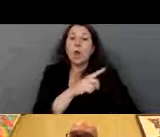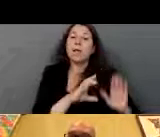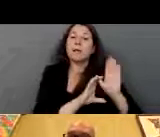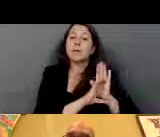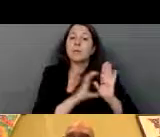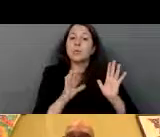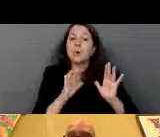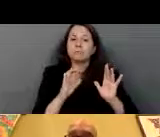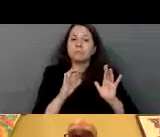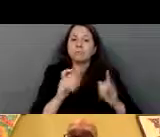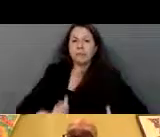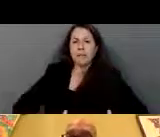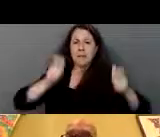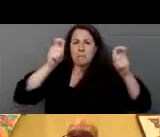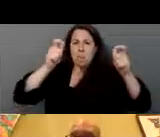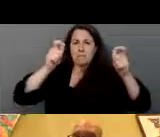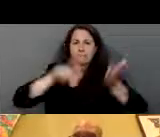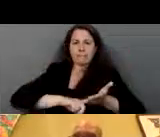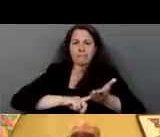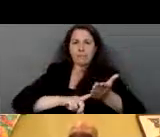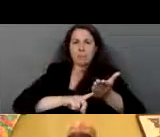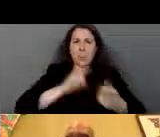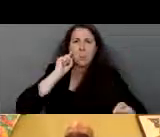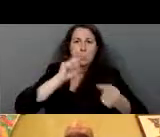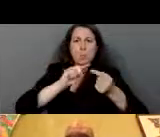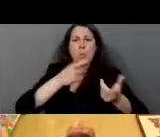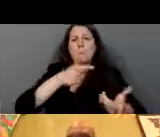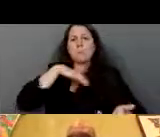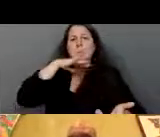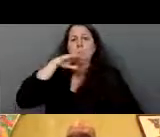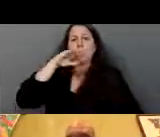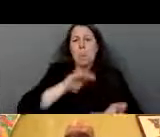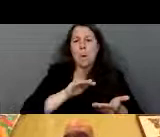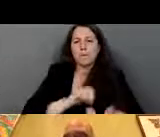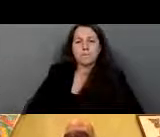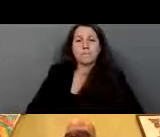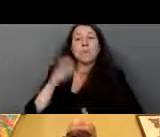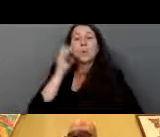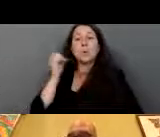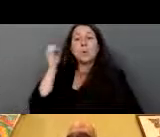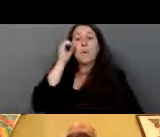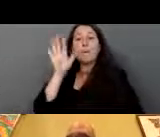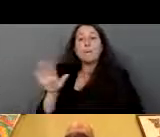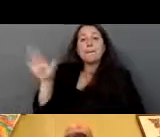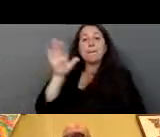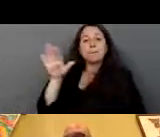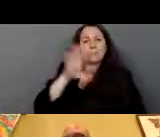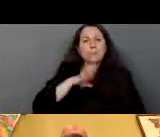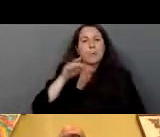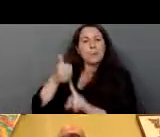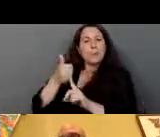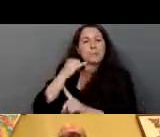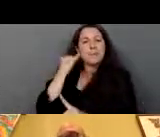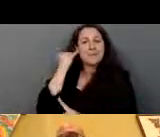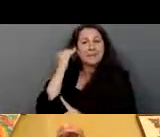transformer pour réduire son empreinte carbone. Et donc, en Europe, dans le European Green Deal, ils ont cette idée que s'ils vont